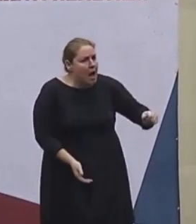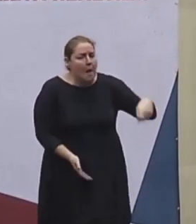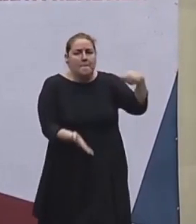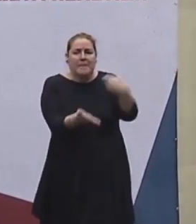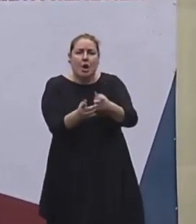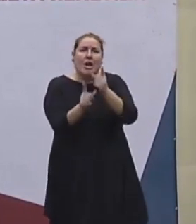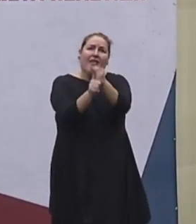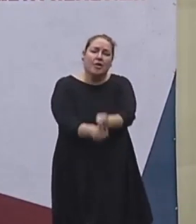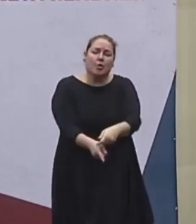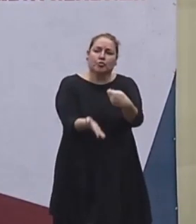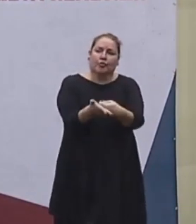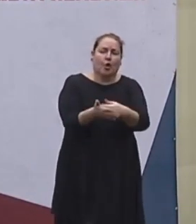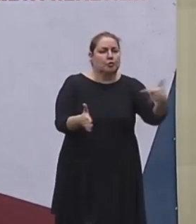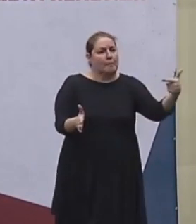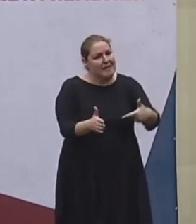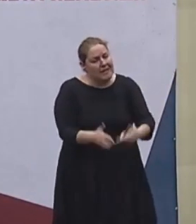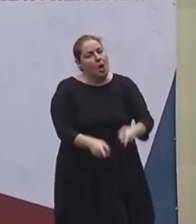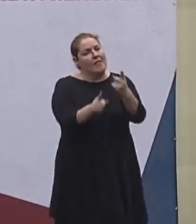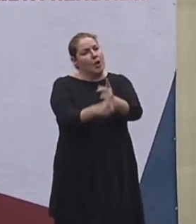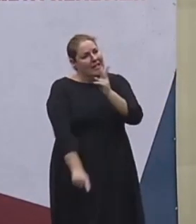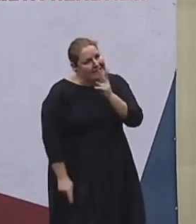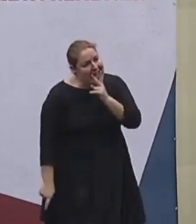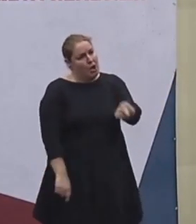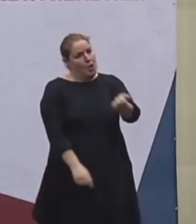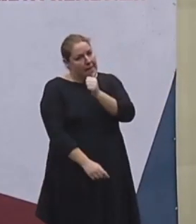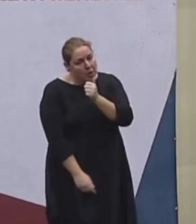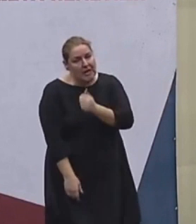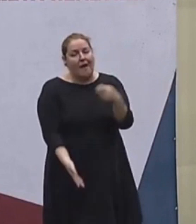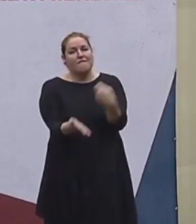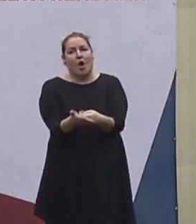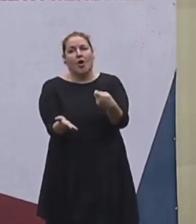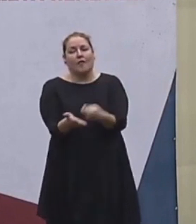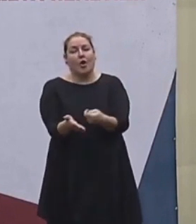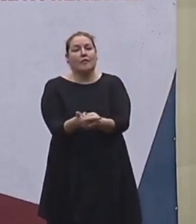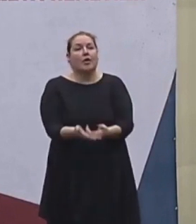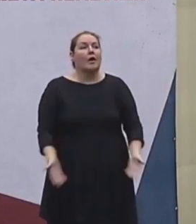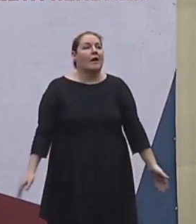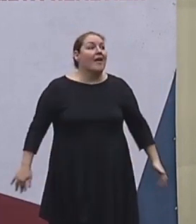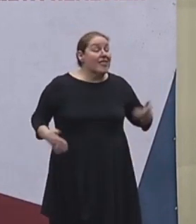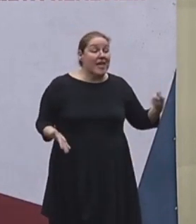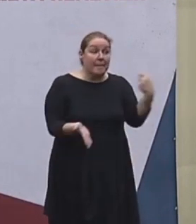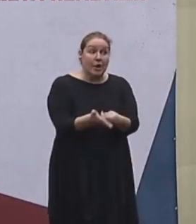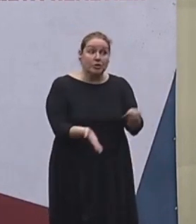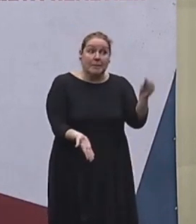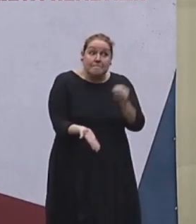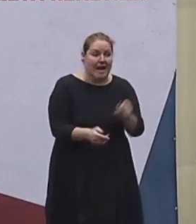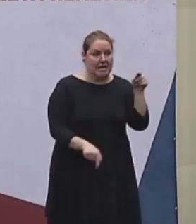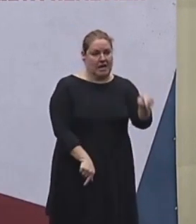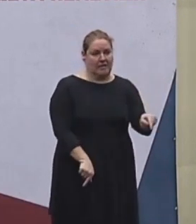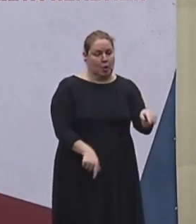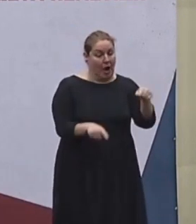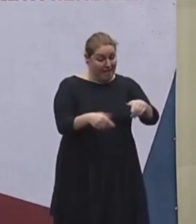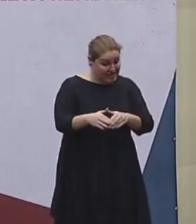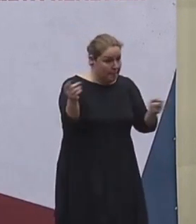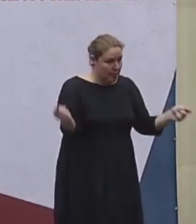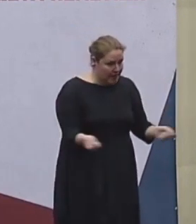ειδικούς φόρους για πετρέλαιο, για βενζίνη, για τσιγάρα, για ποτά, ένφια. Δεν θα ξαναπληρώσουμε. Αυτά που τα